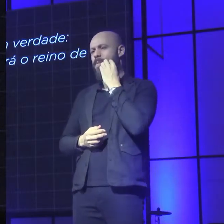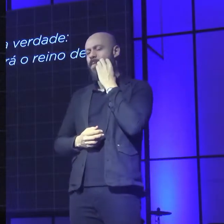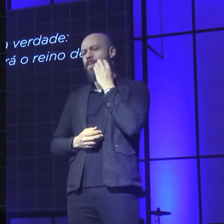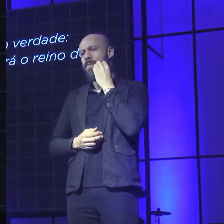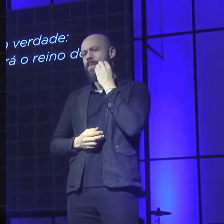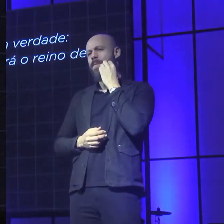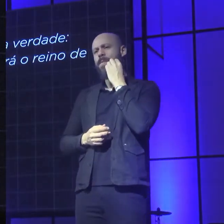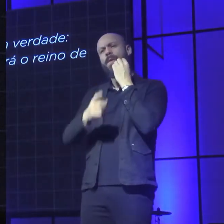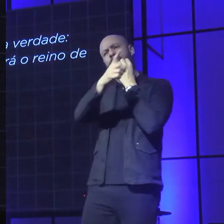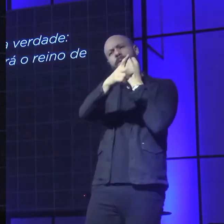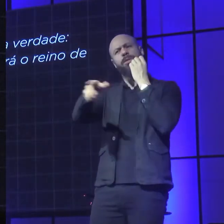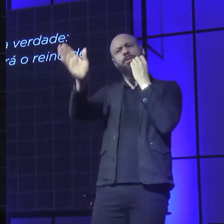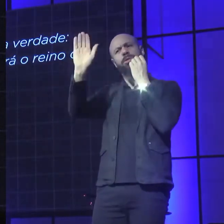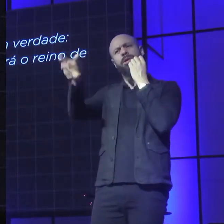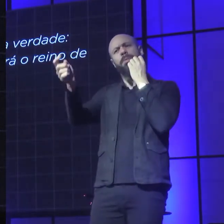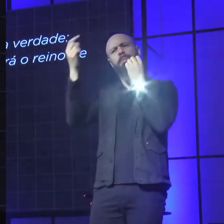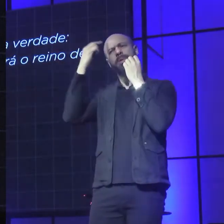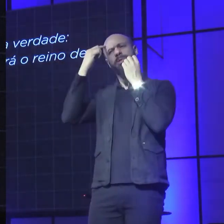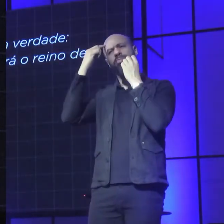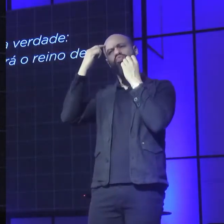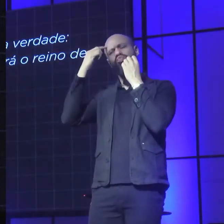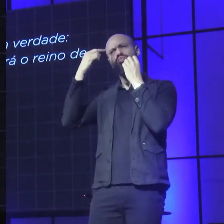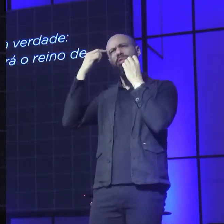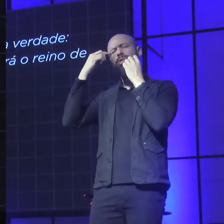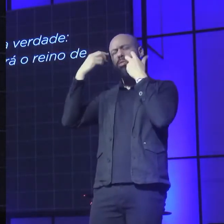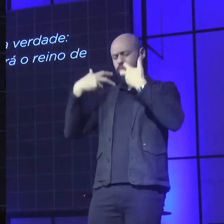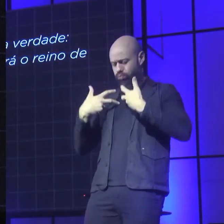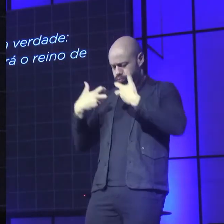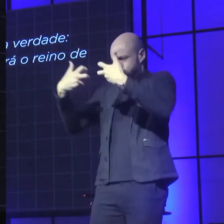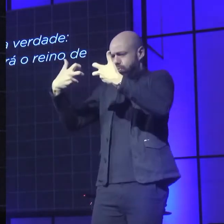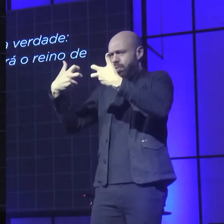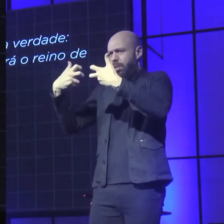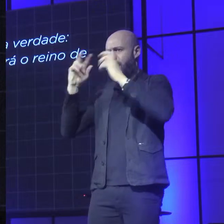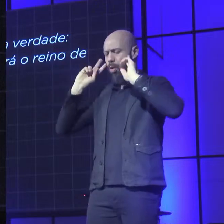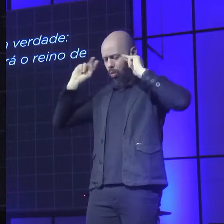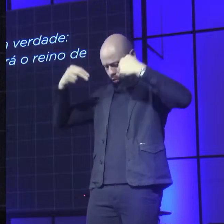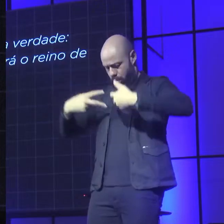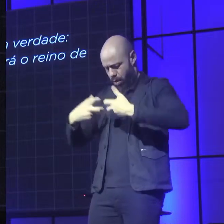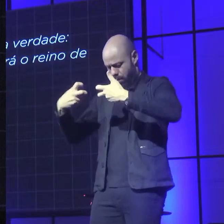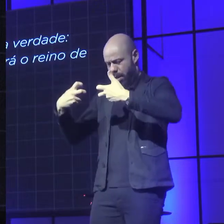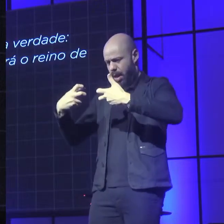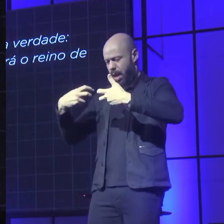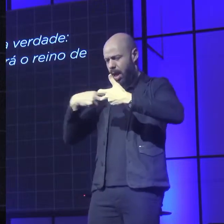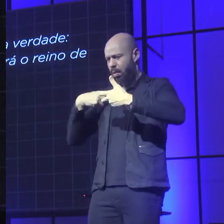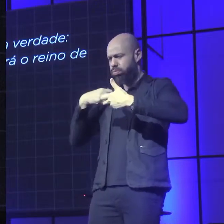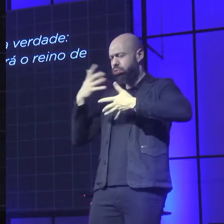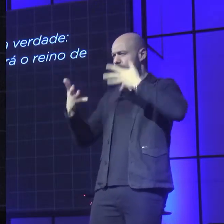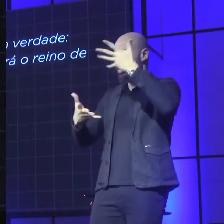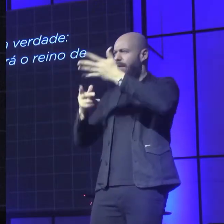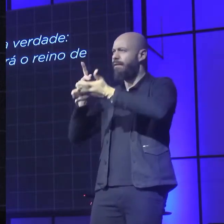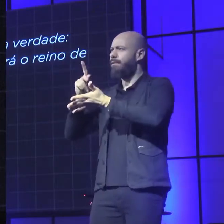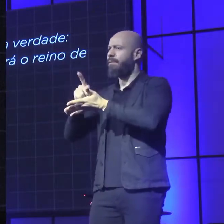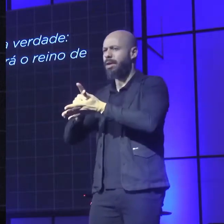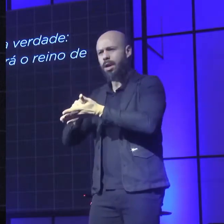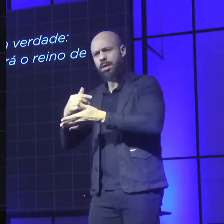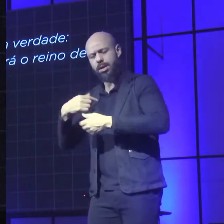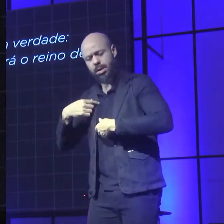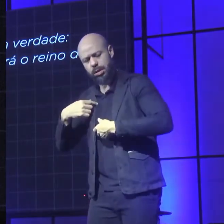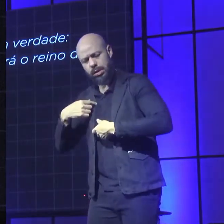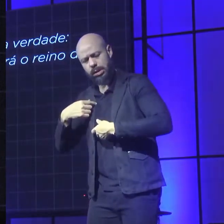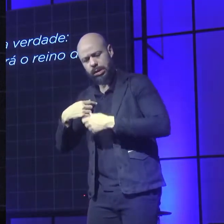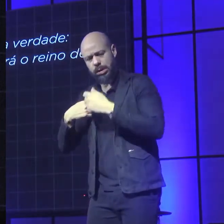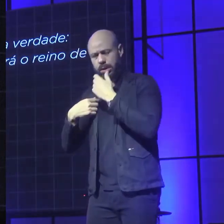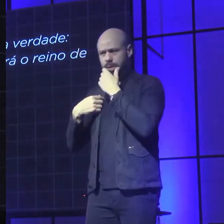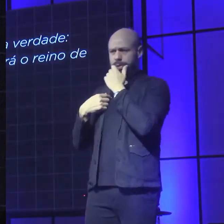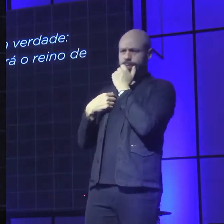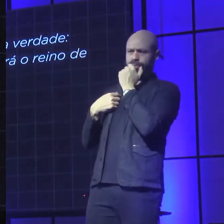Você já parou e olhou para você e disse a verdade? Você já parou para ver se